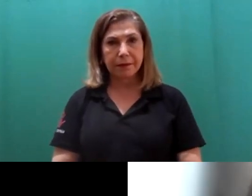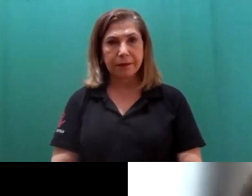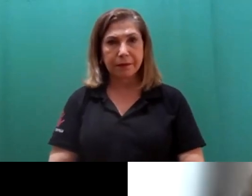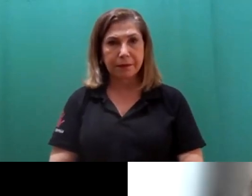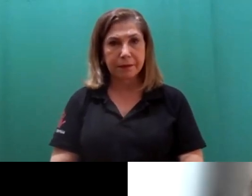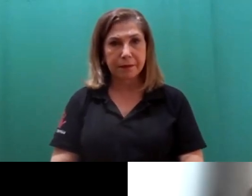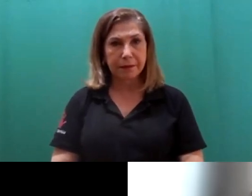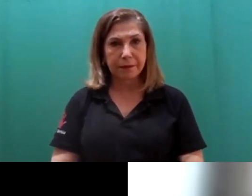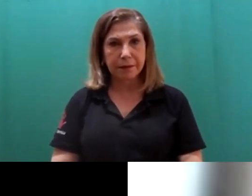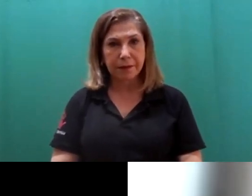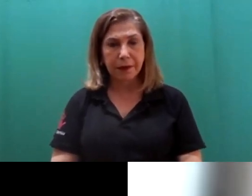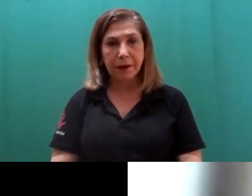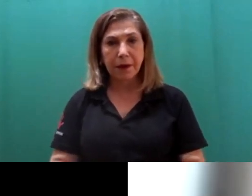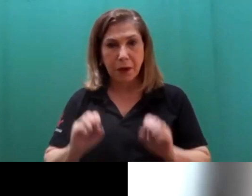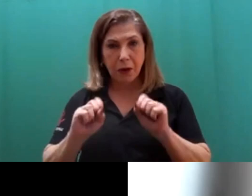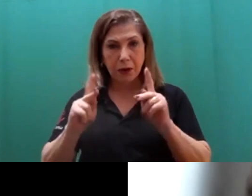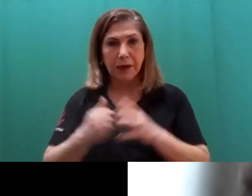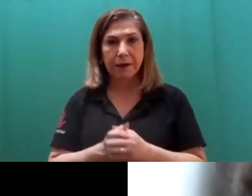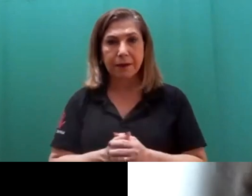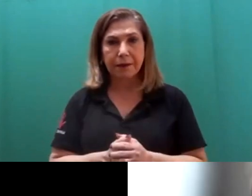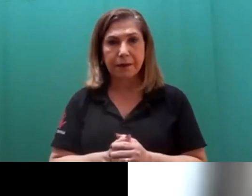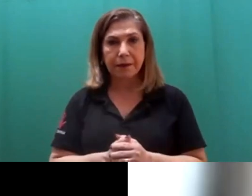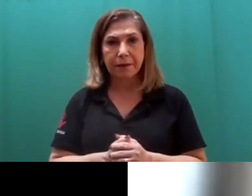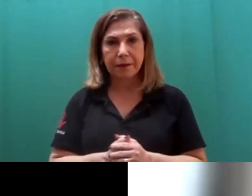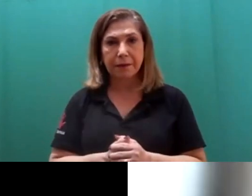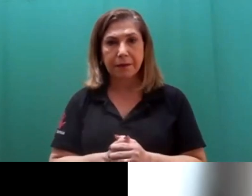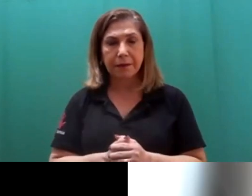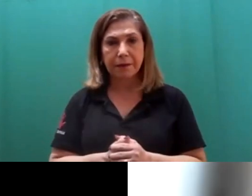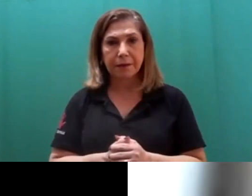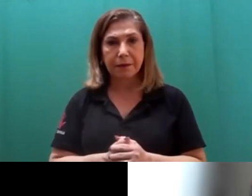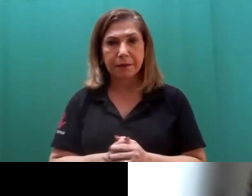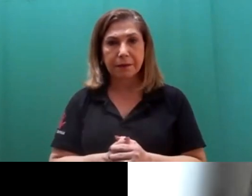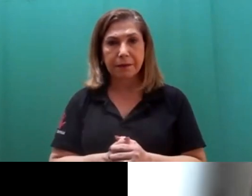Ok. Thank you. So, just a quick reaction